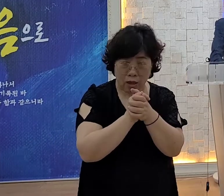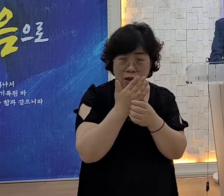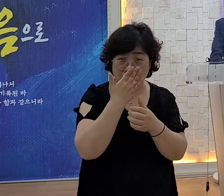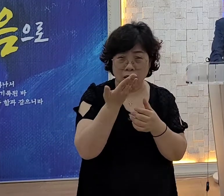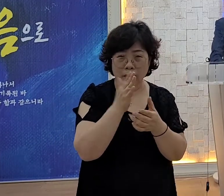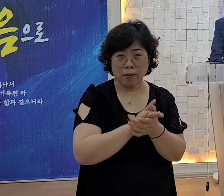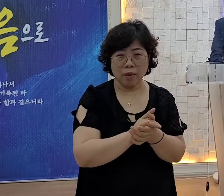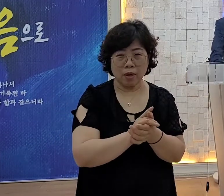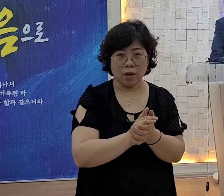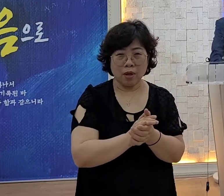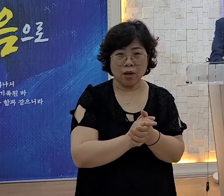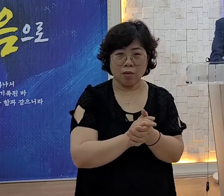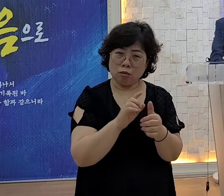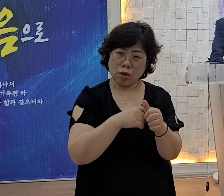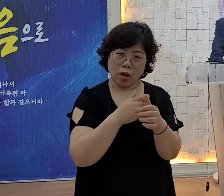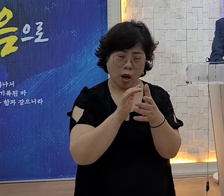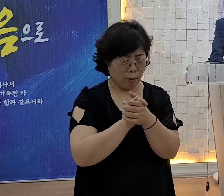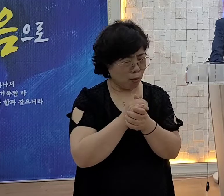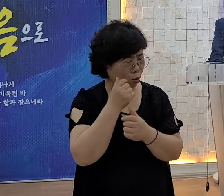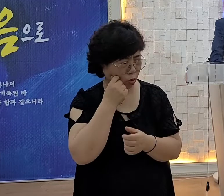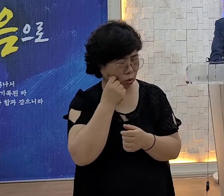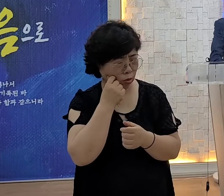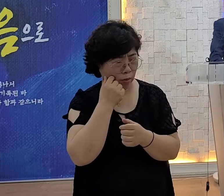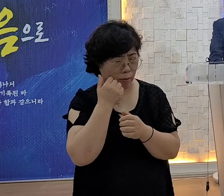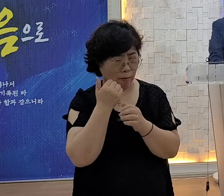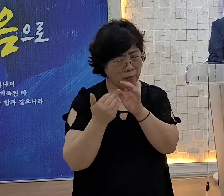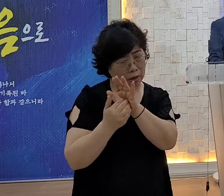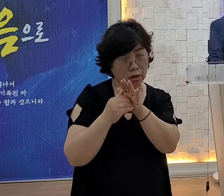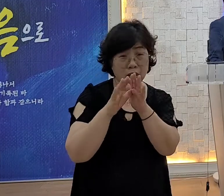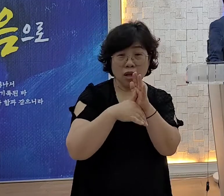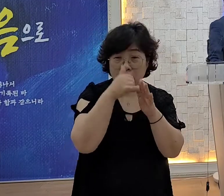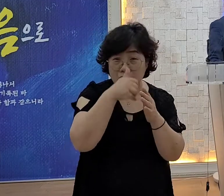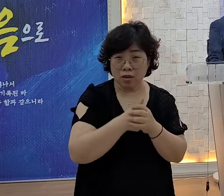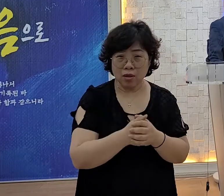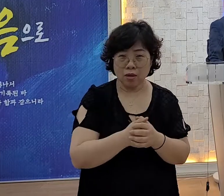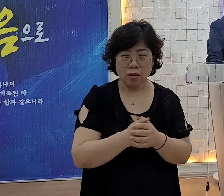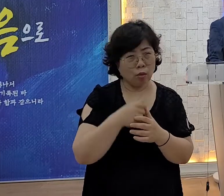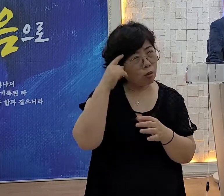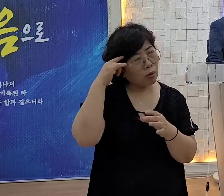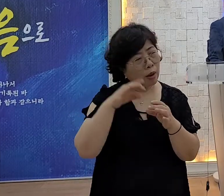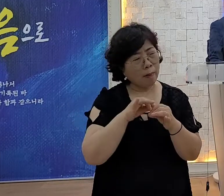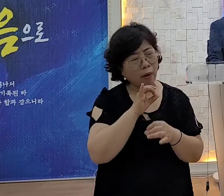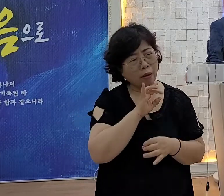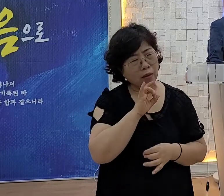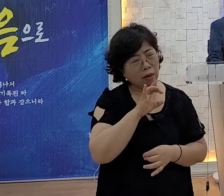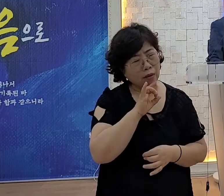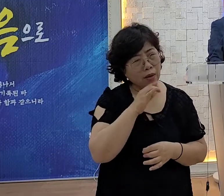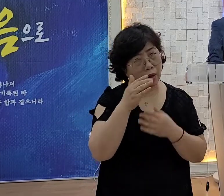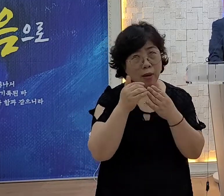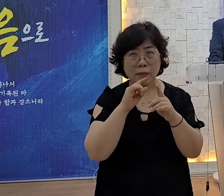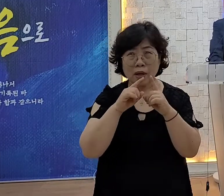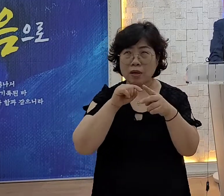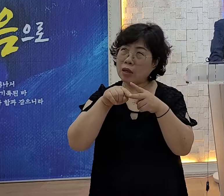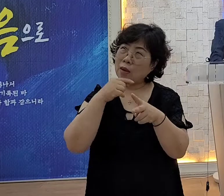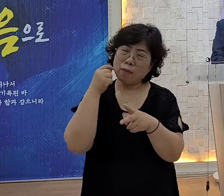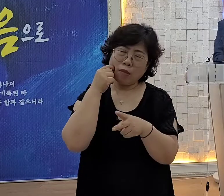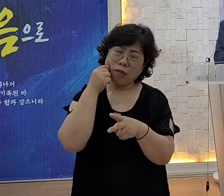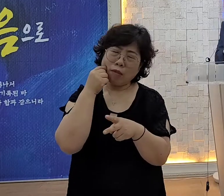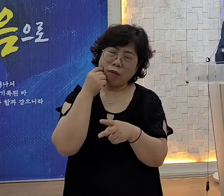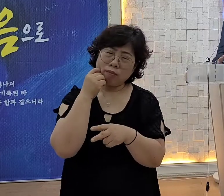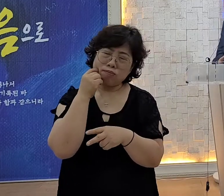아멘 할 때가 있잖아요. 어떨 때 아멘 합니까? 좀 진짜 동의가 되고 진짜 내가 100% 수긍할